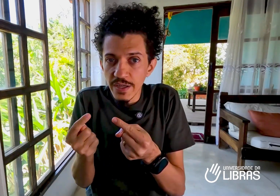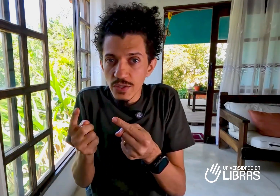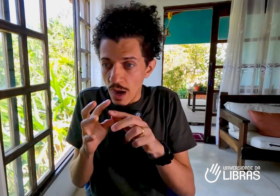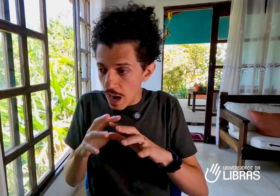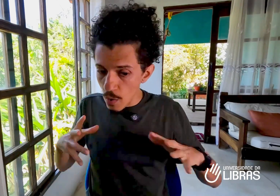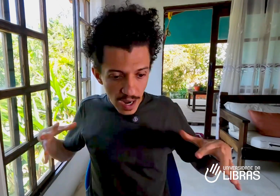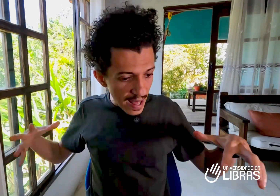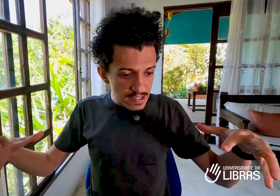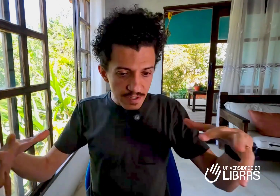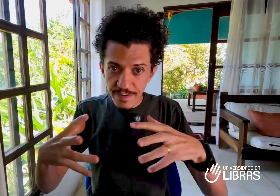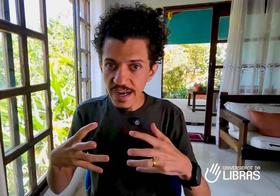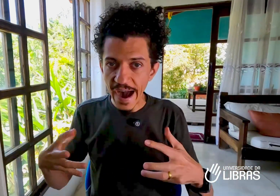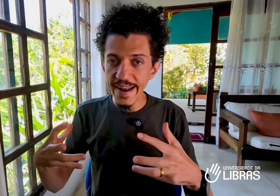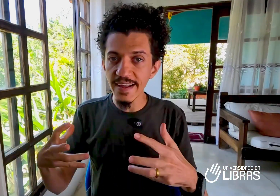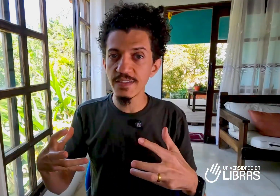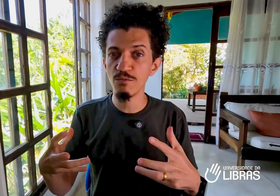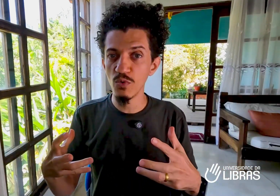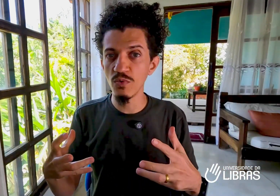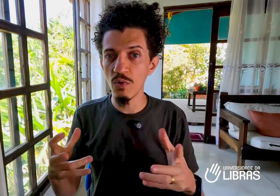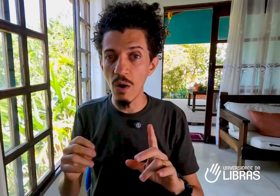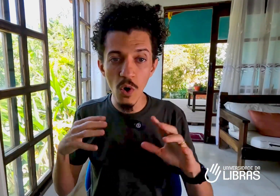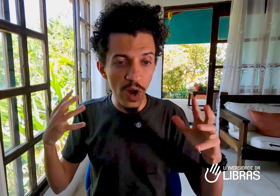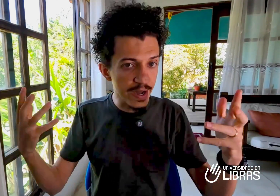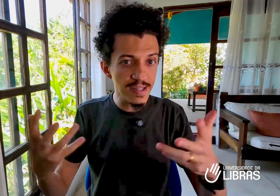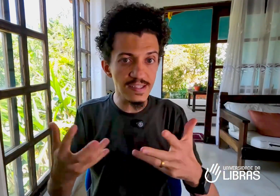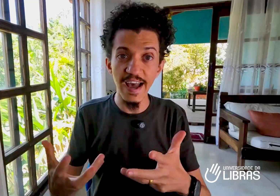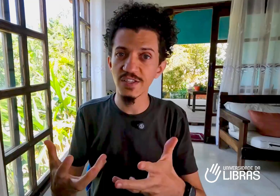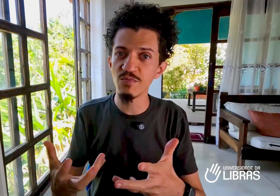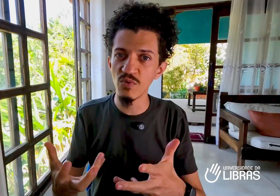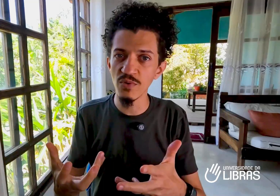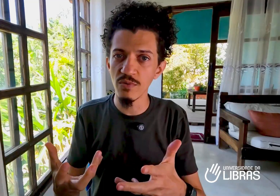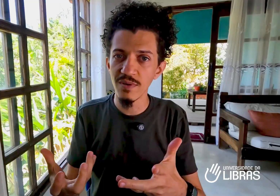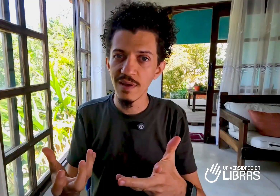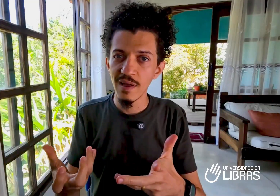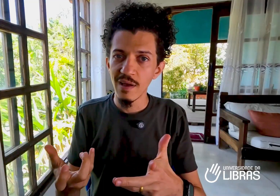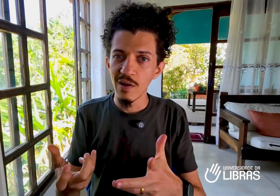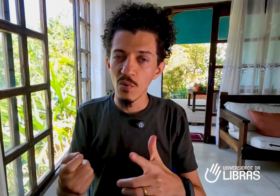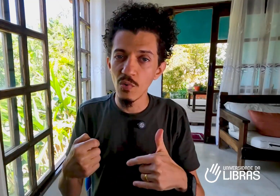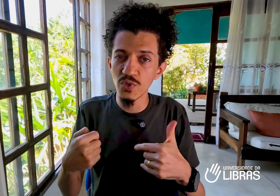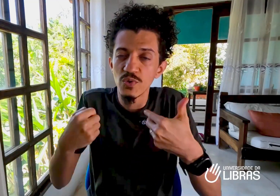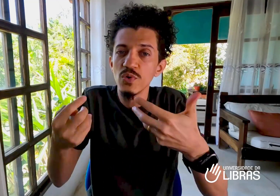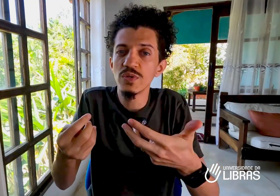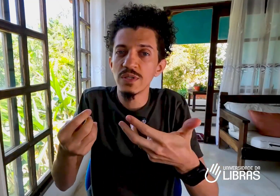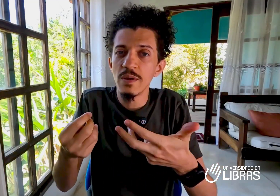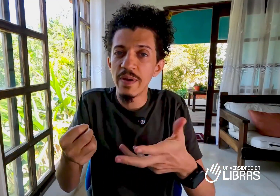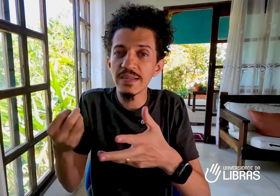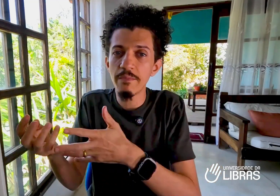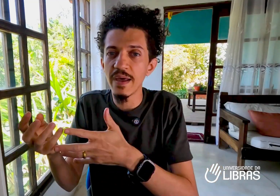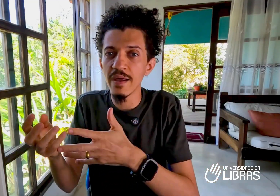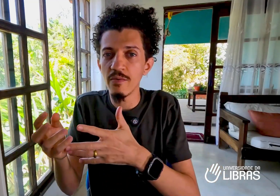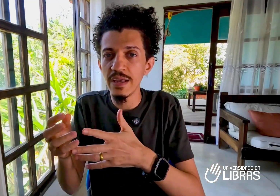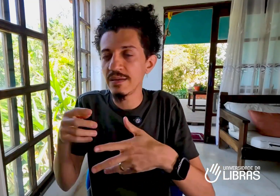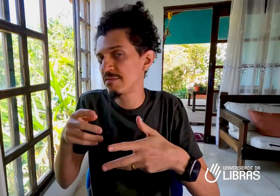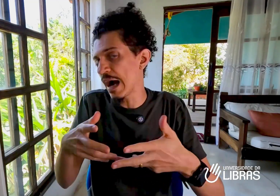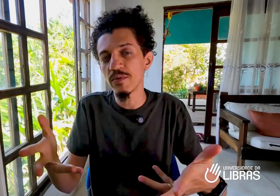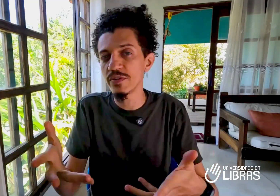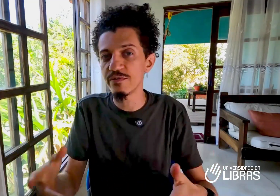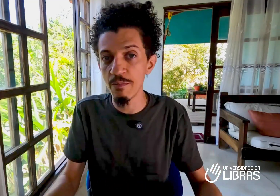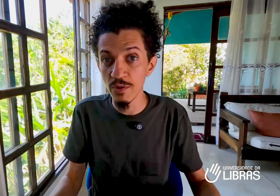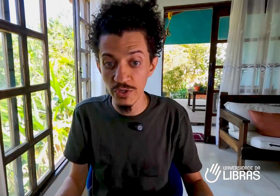isso, ao classificar esse mundo, ao organizar esse mundo, os surdos perceberam e captam de forma